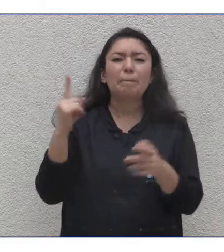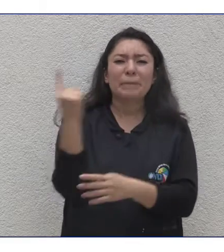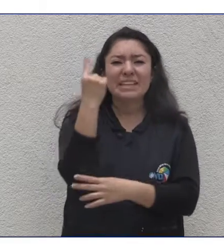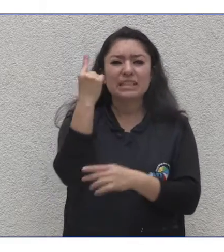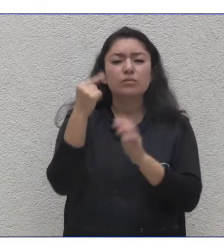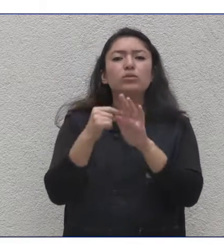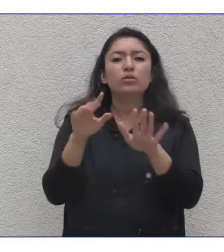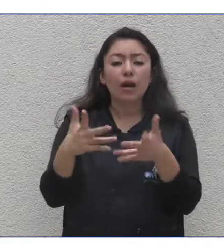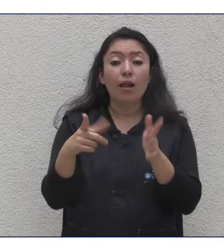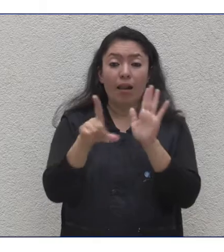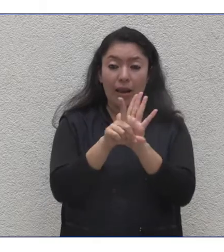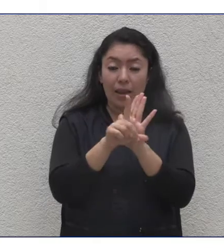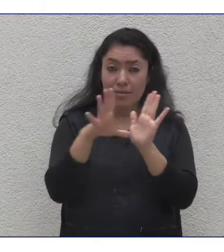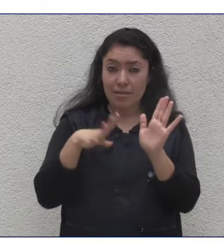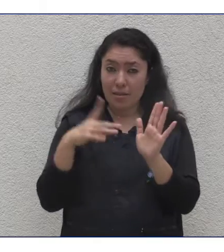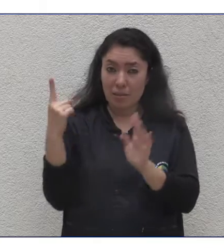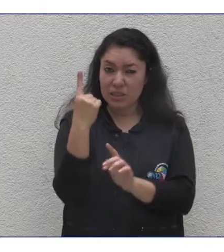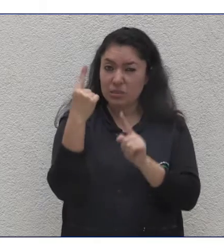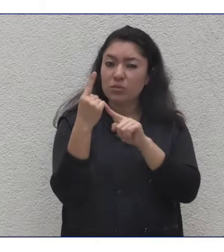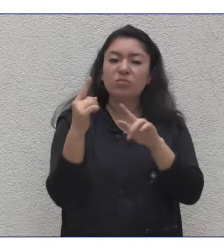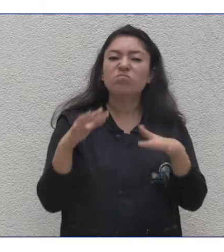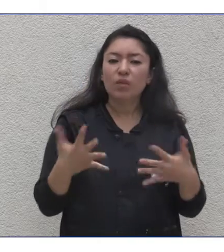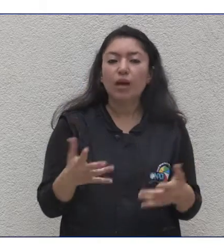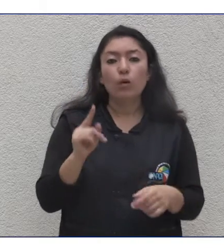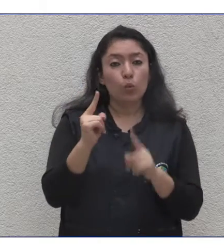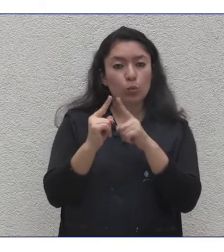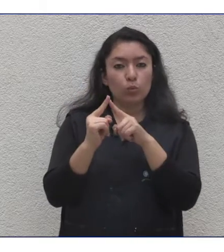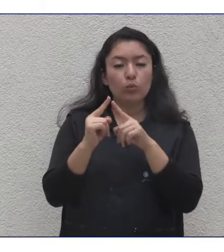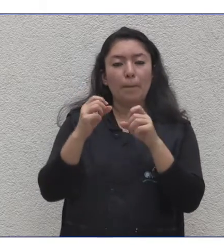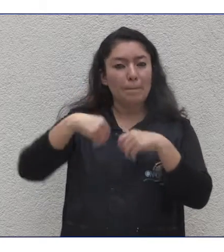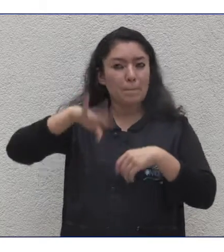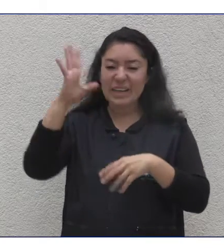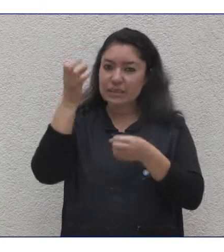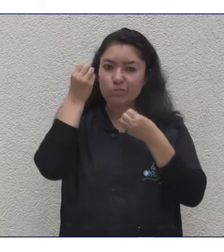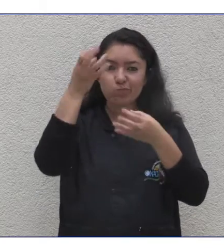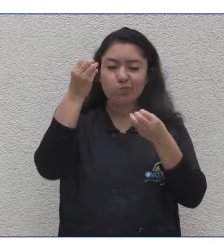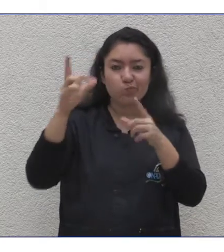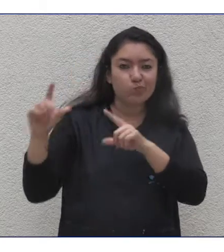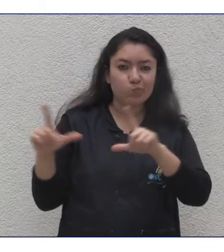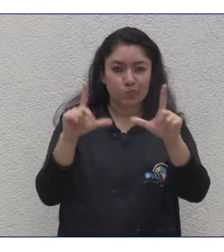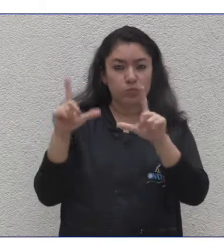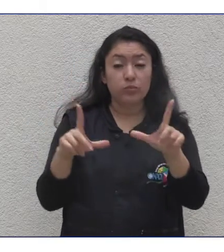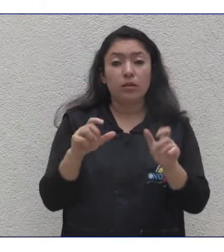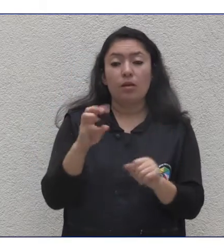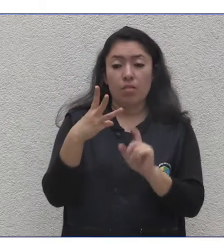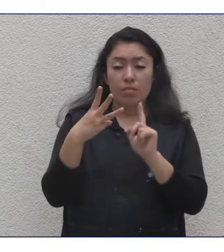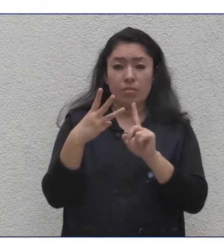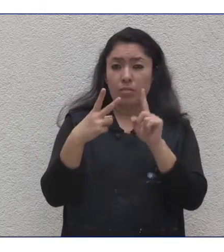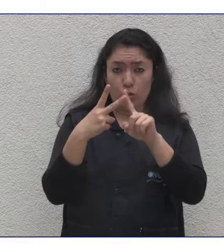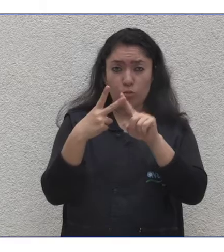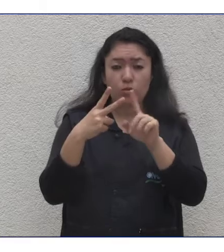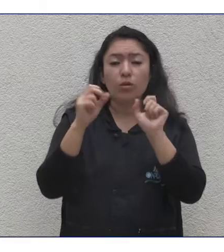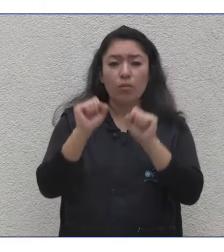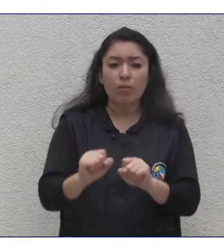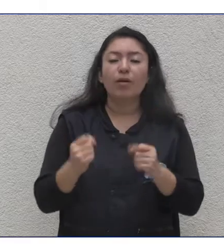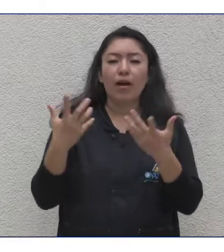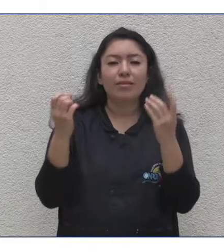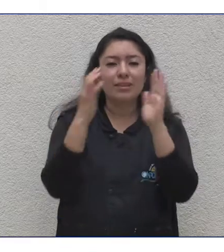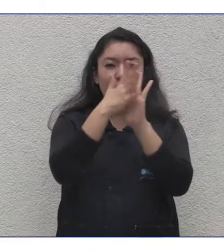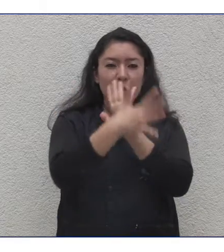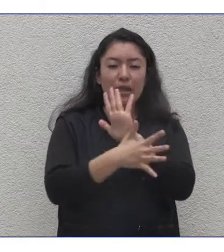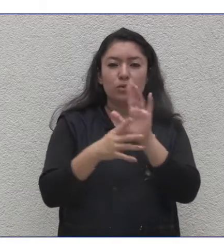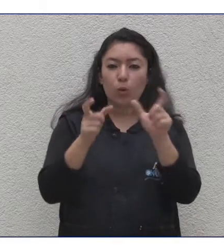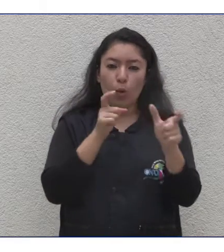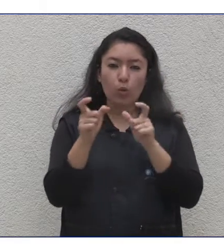Principios. Esta ley se basa en los principios de: 1. Máxima publicidad. 2. Transparencia en el manejo y